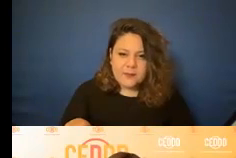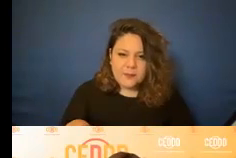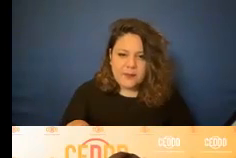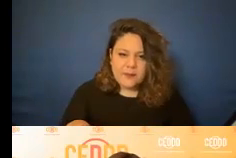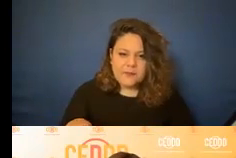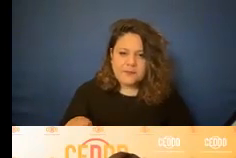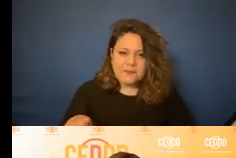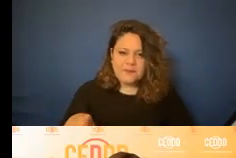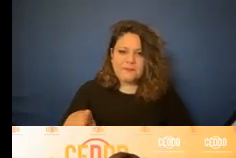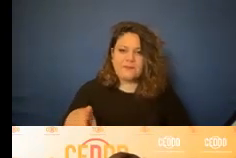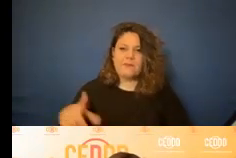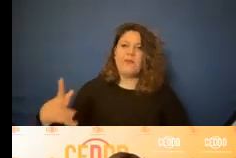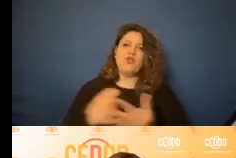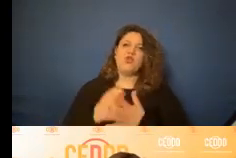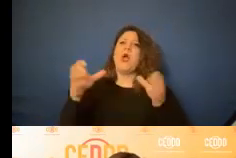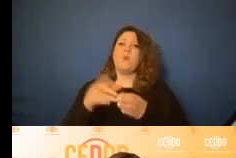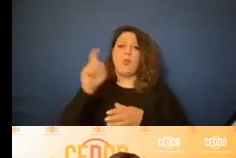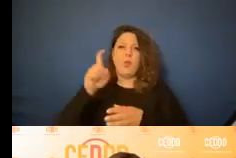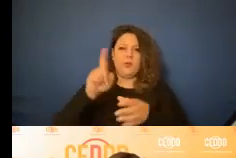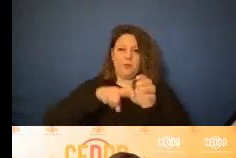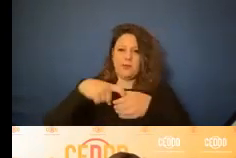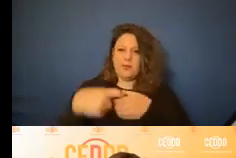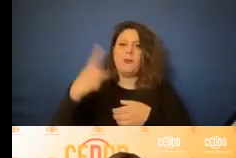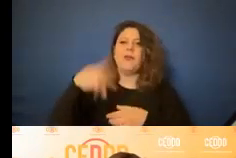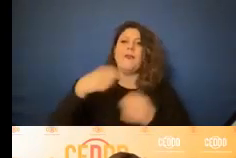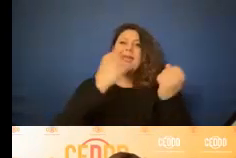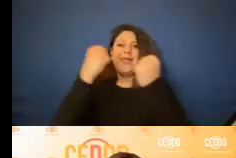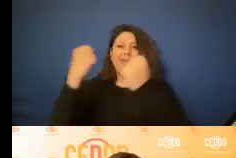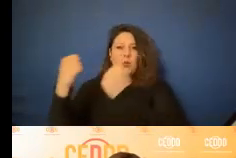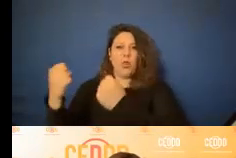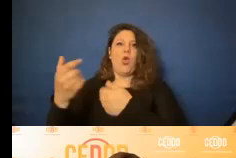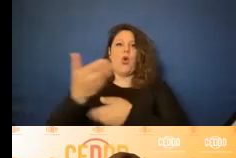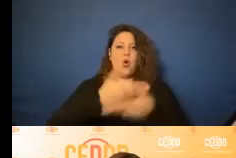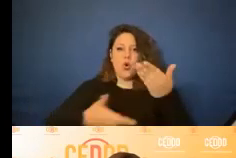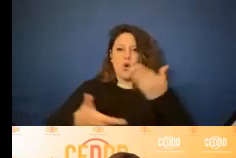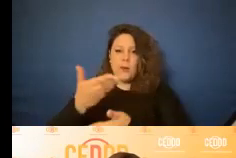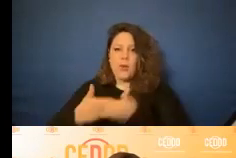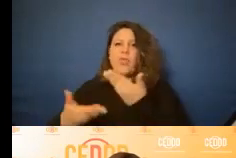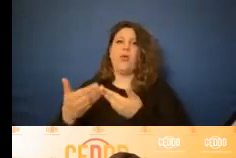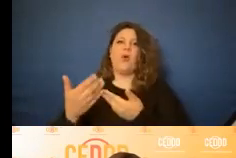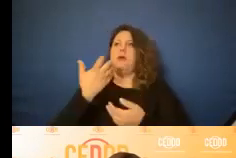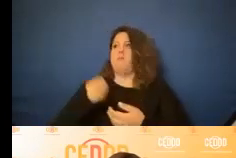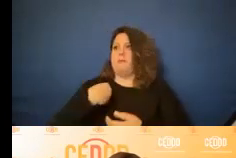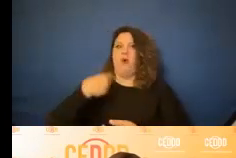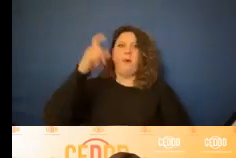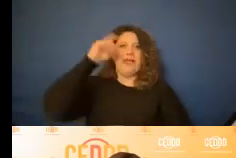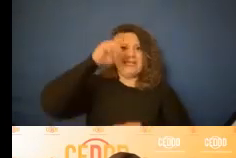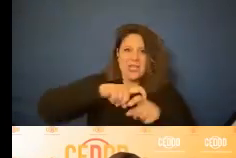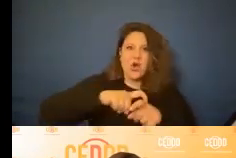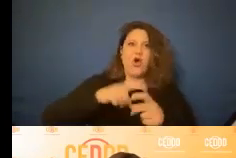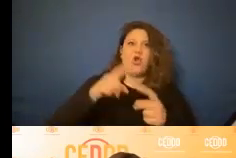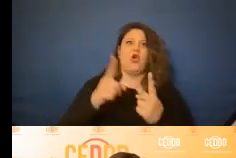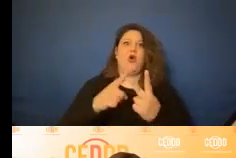estudiante, colaboración interinstitucional con el oficial de psicólogos, con médicos, con recursos de la